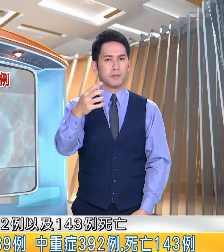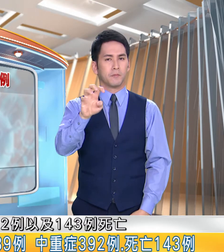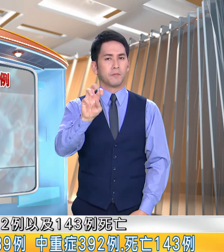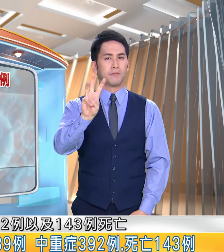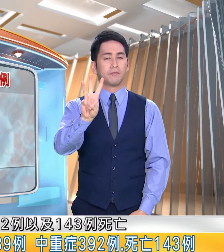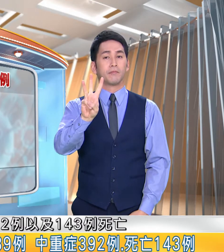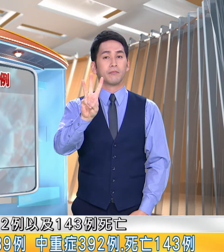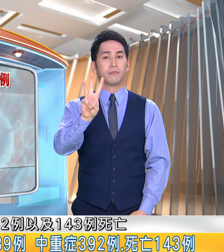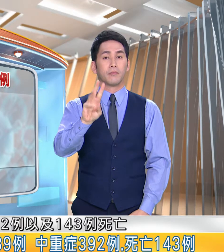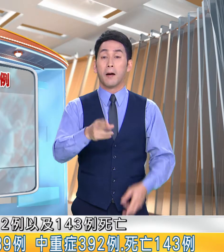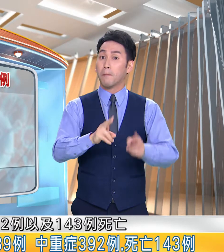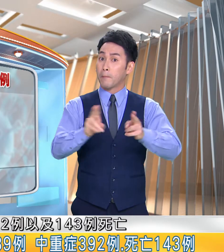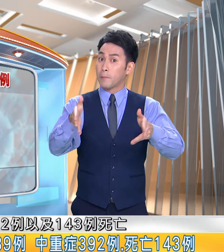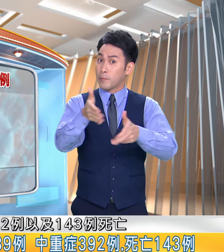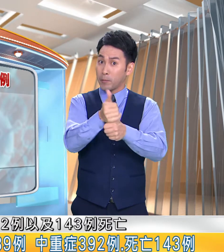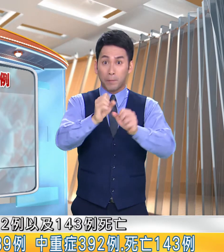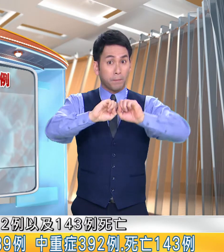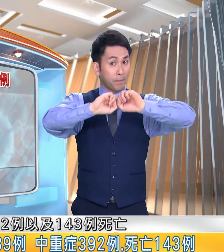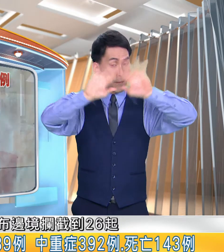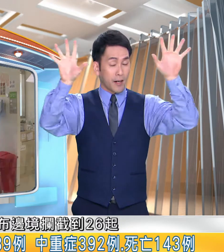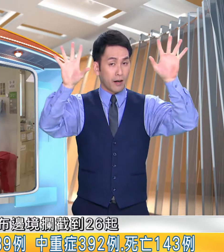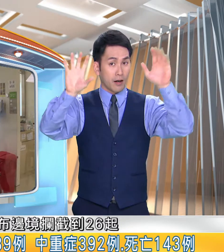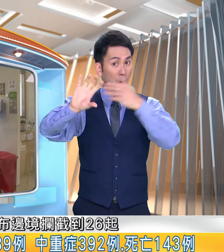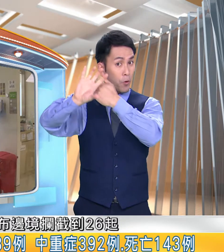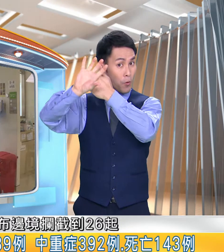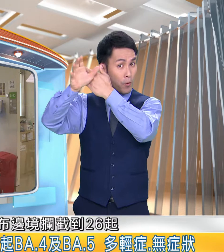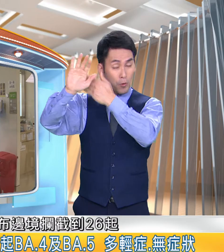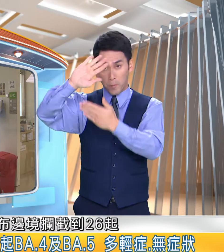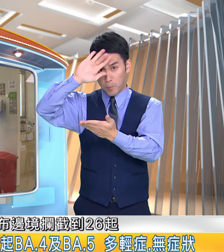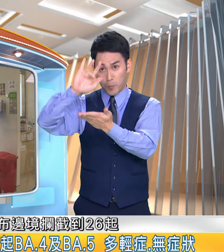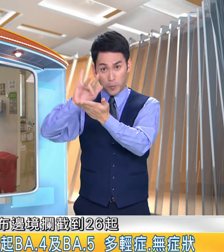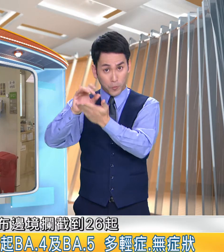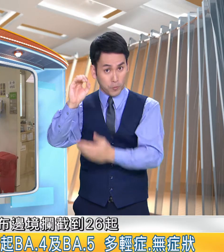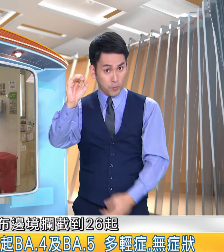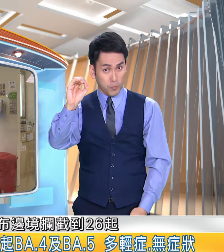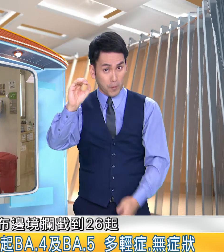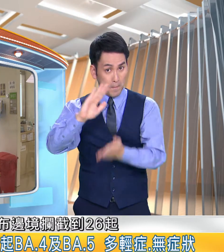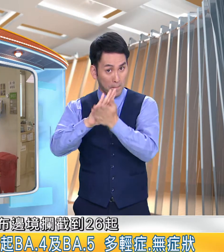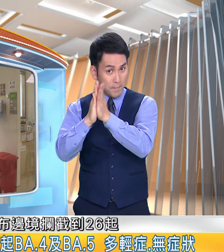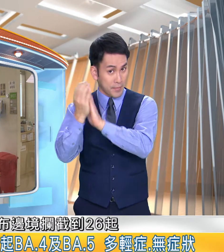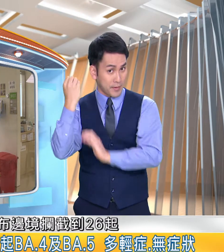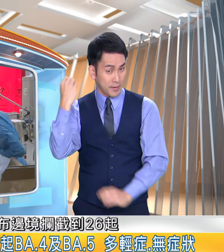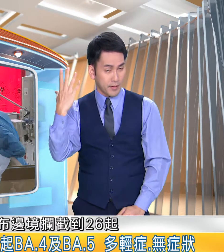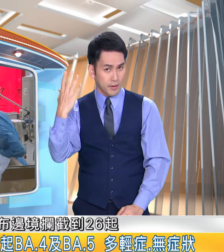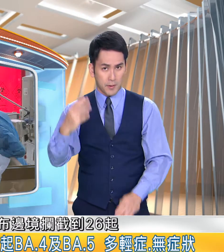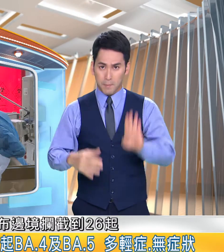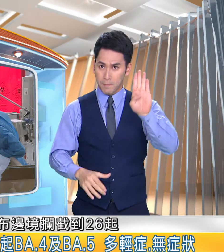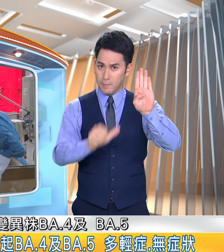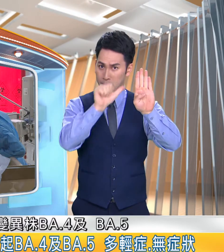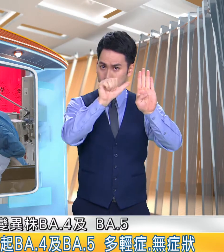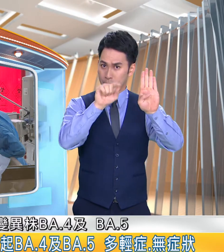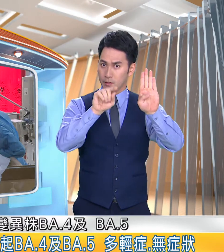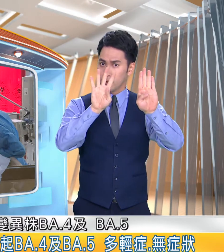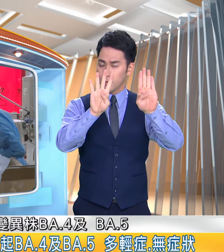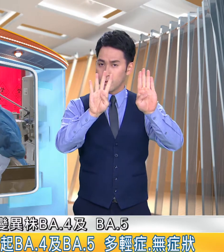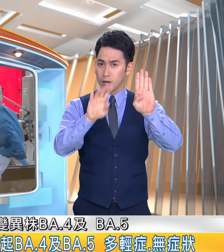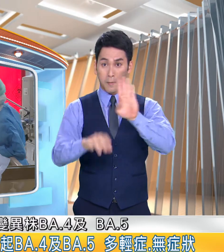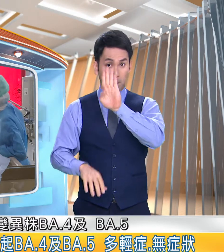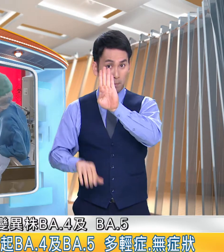亡。指挥中心也公布边境拦截到的26起 Omicron 亚型变异株